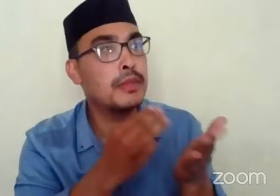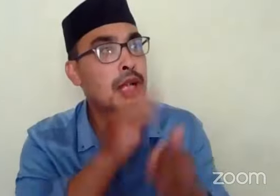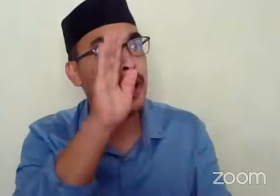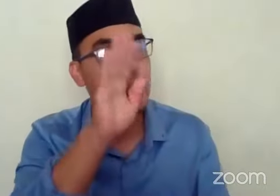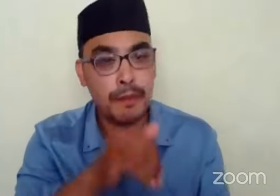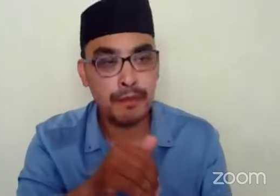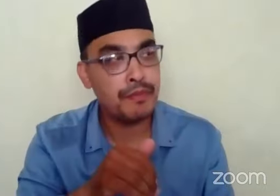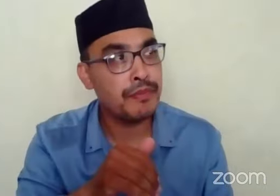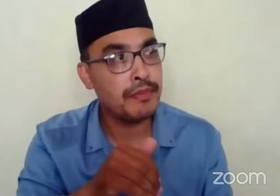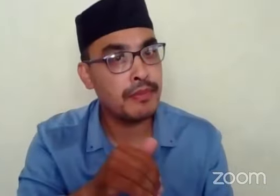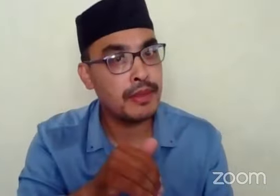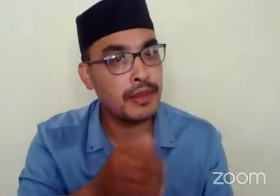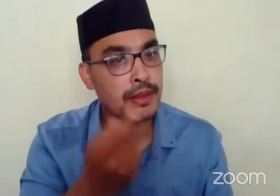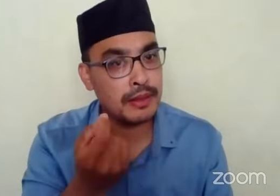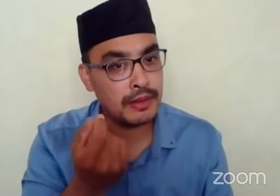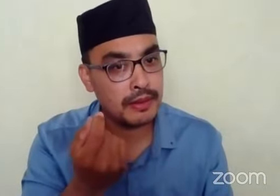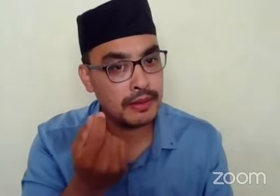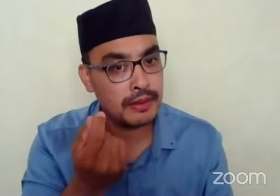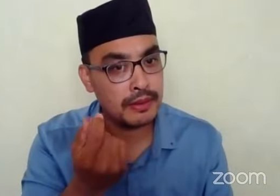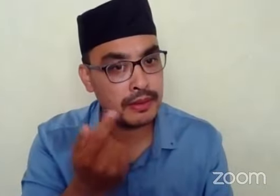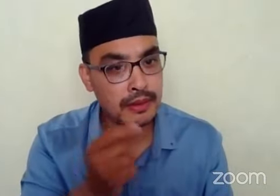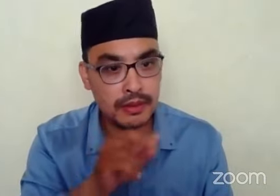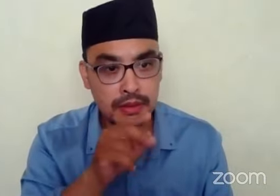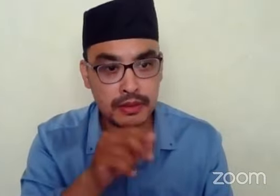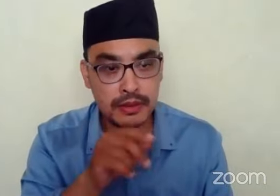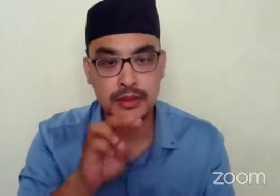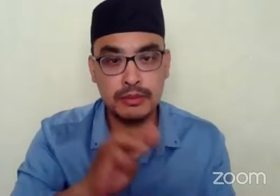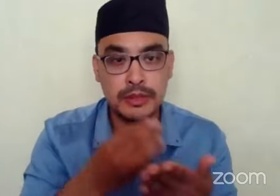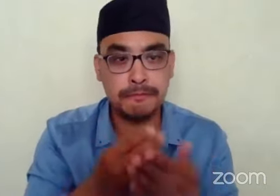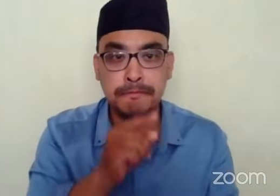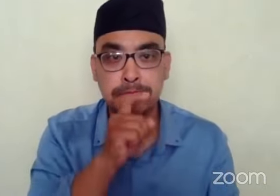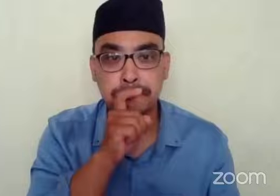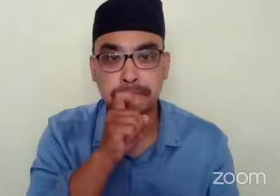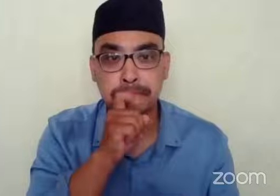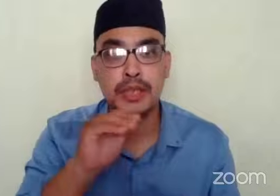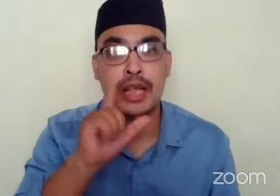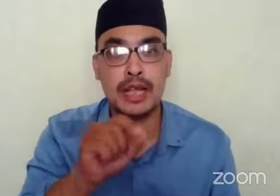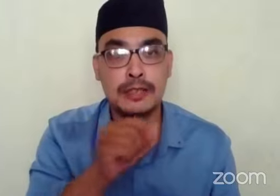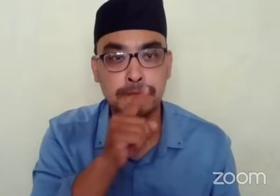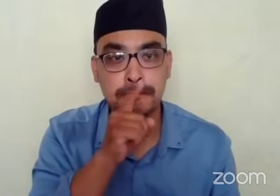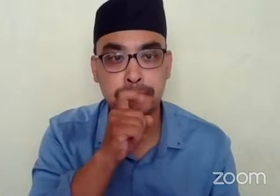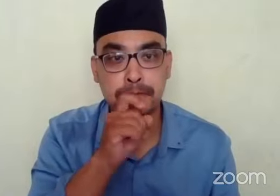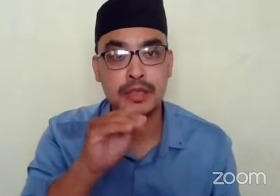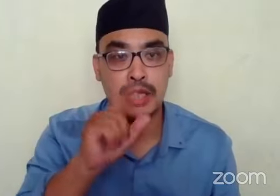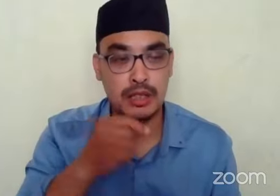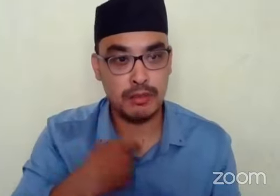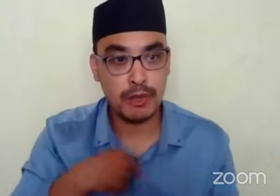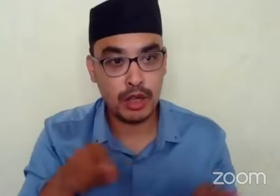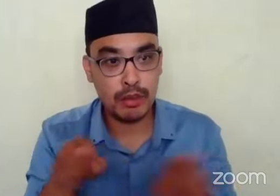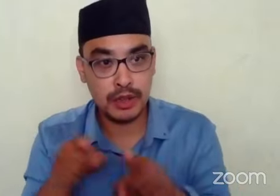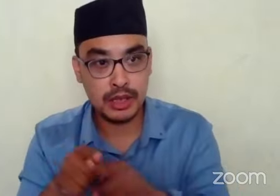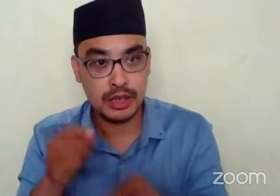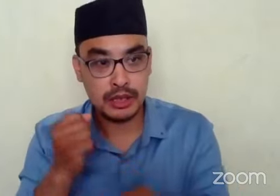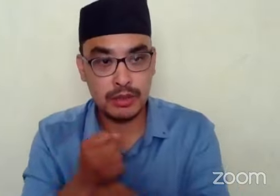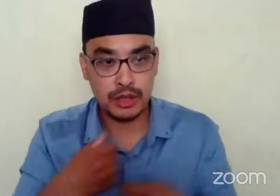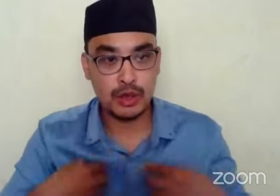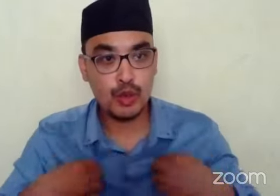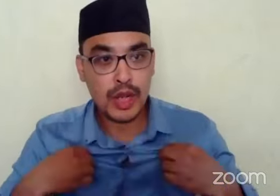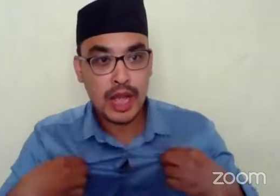सेल्फ सेन्सरसिप एकदम धेरै हुन्छ। इभन म कुनै कार्यक्रममा ड्रेसअपमै